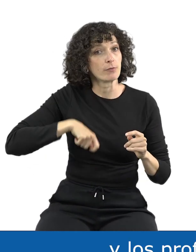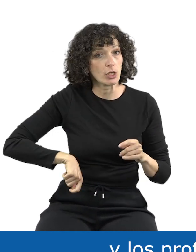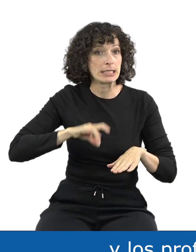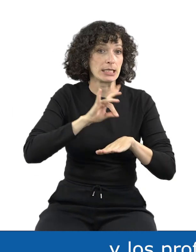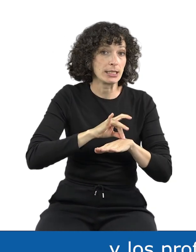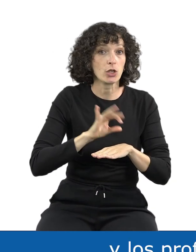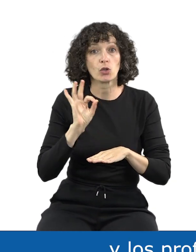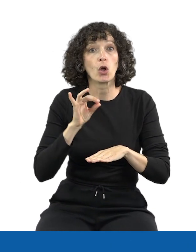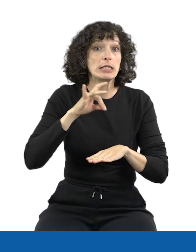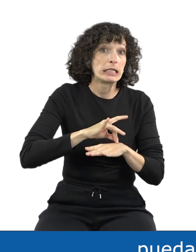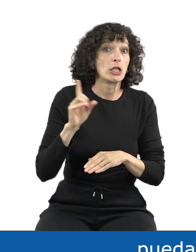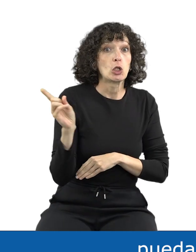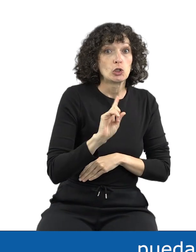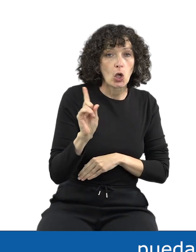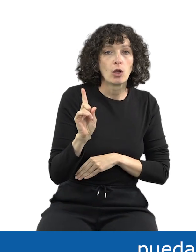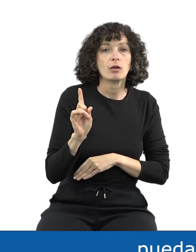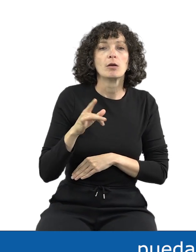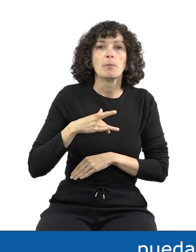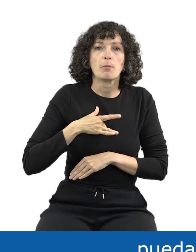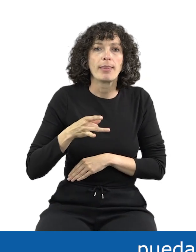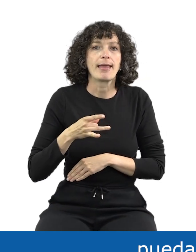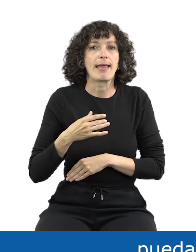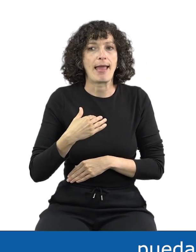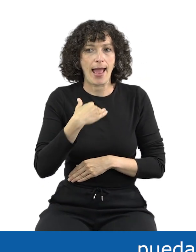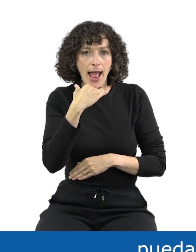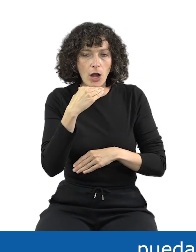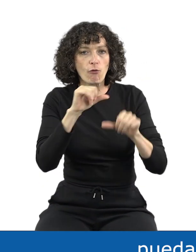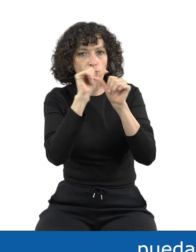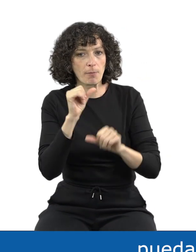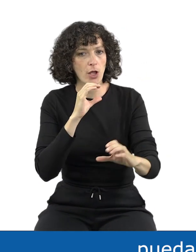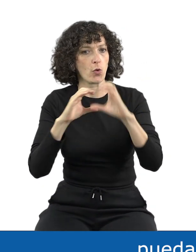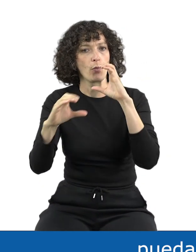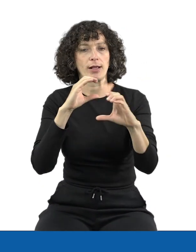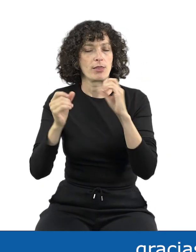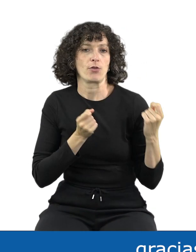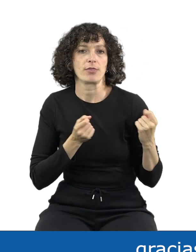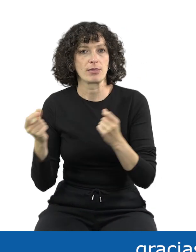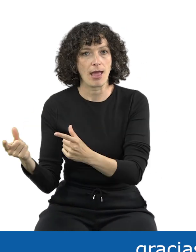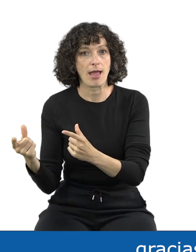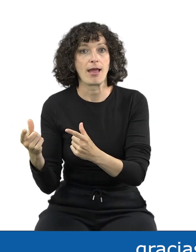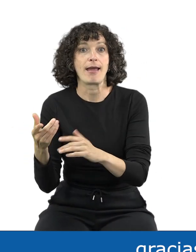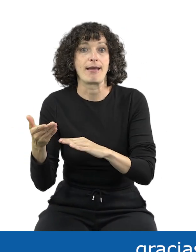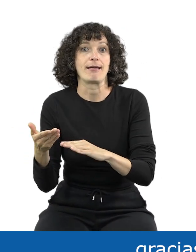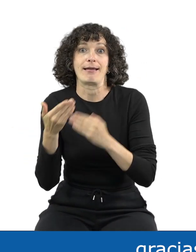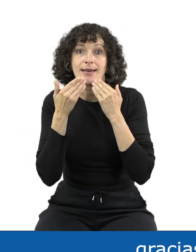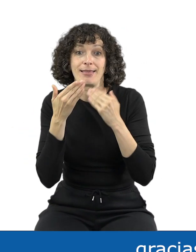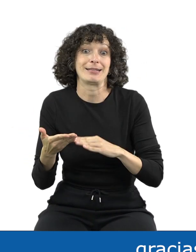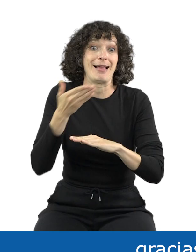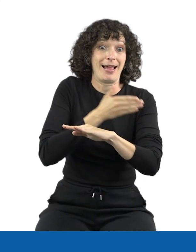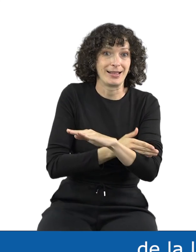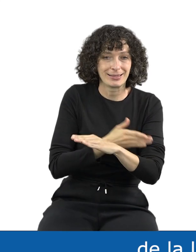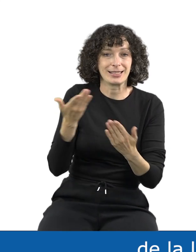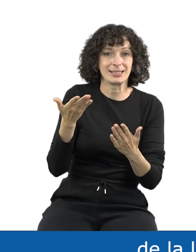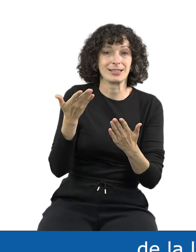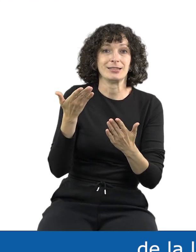y no sanitarios puedan ofrecer una vía de comunicación directa con ellos, pues gracias al conocimiento y a la